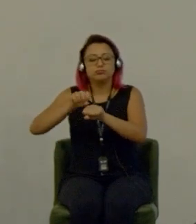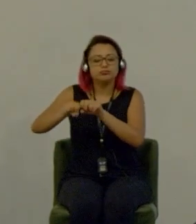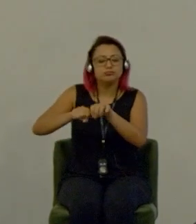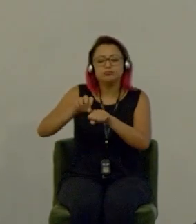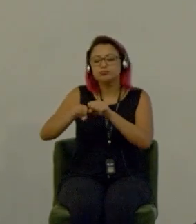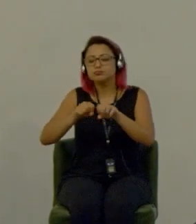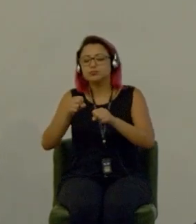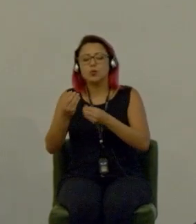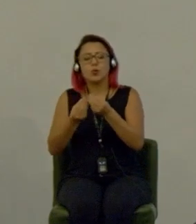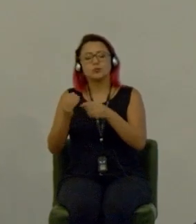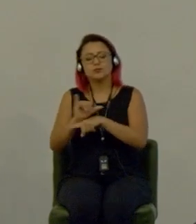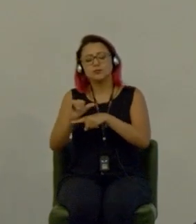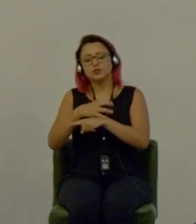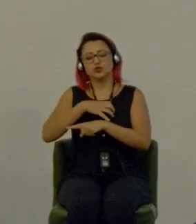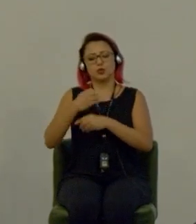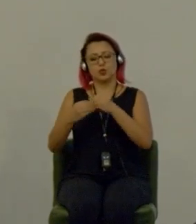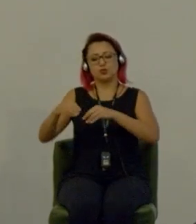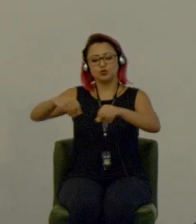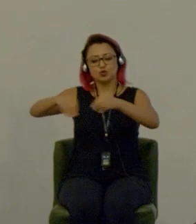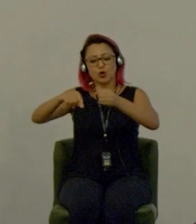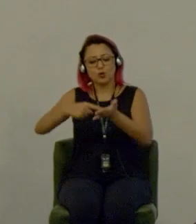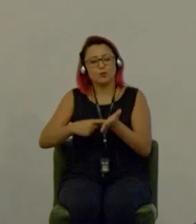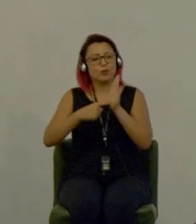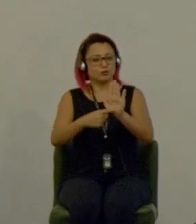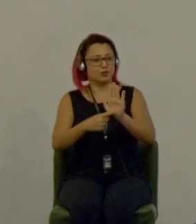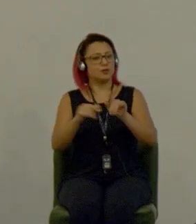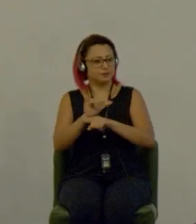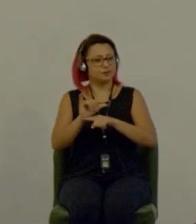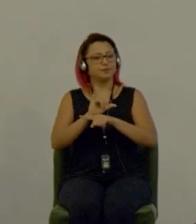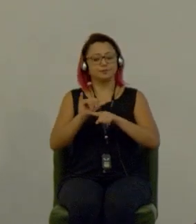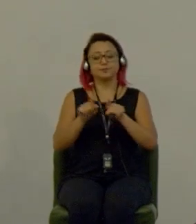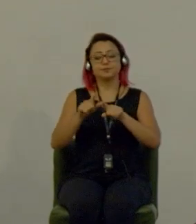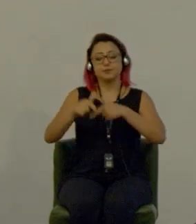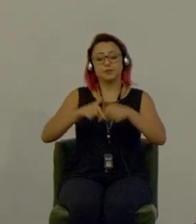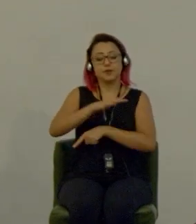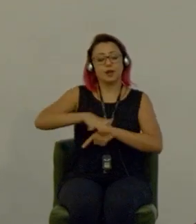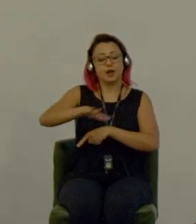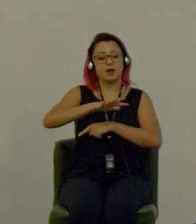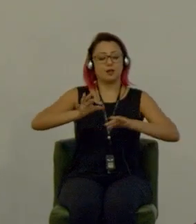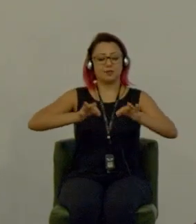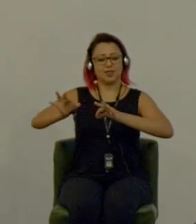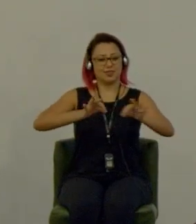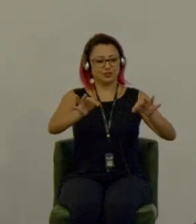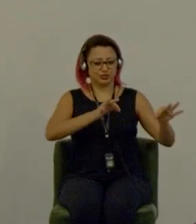les sols, parce qu'elles étaient architectes et landscape architects, c'est-à-dire des architectes du paysage.